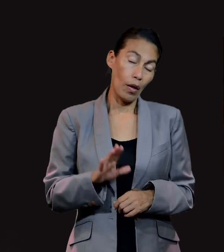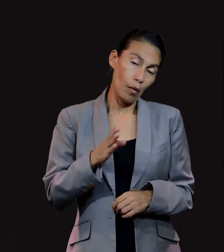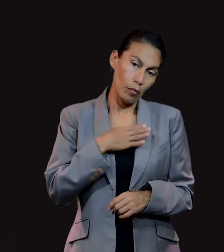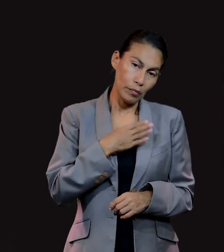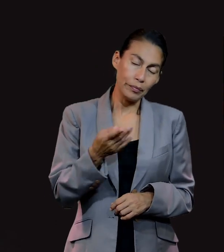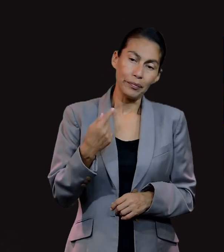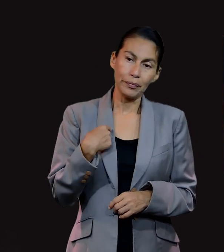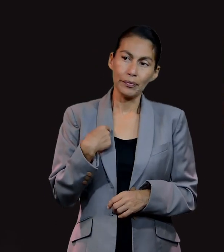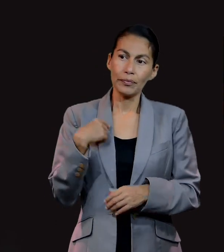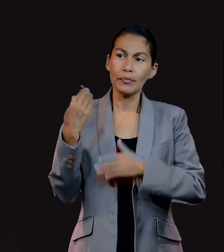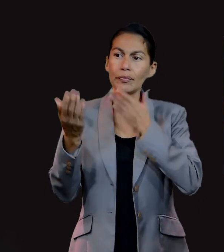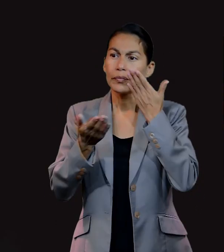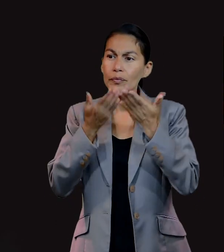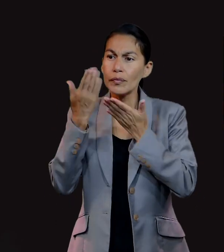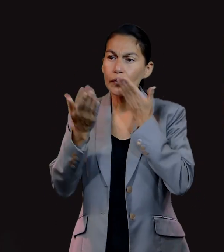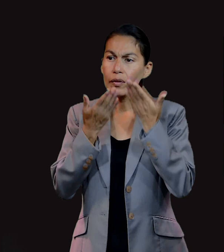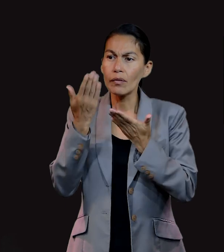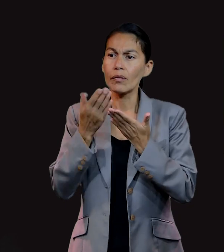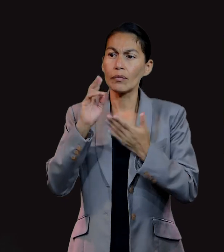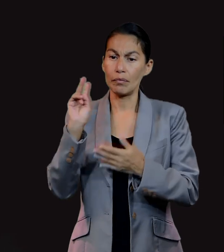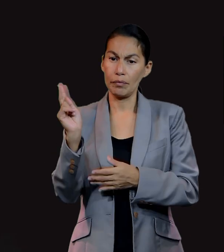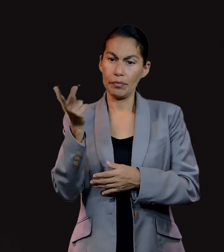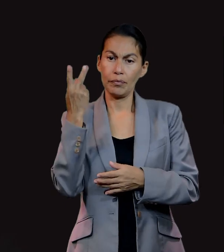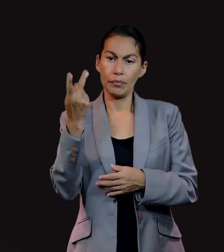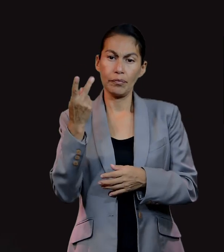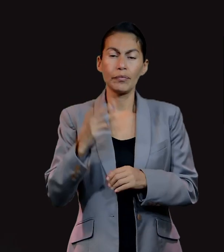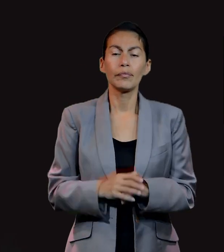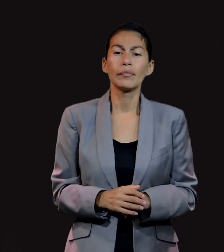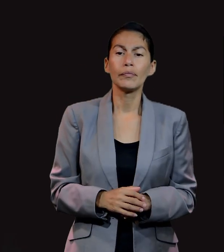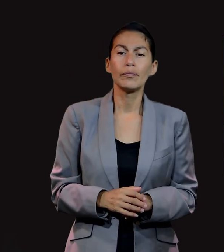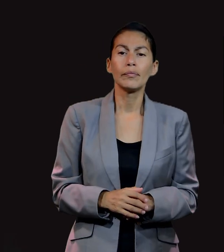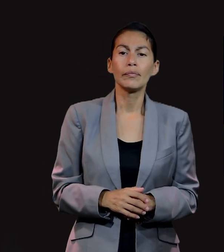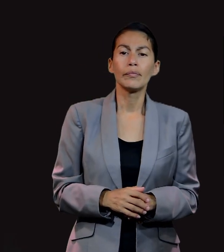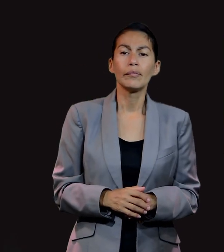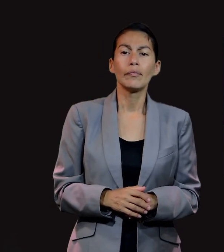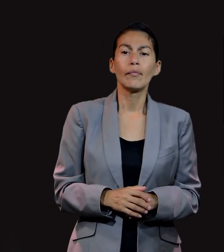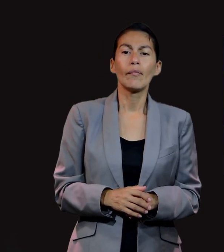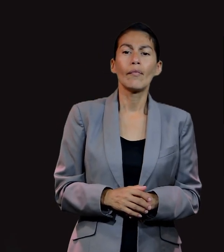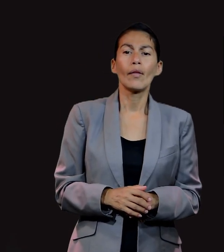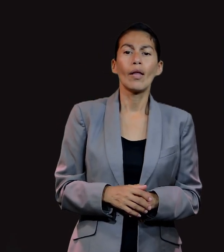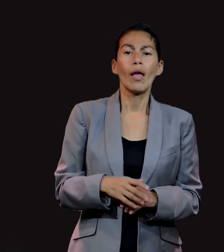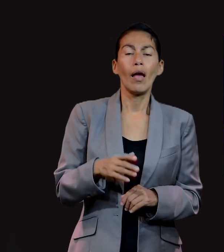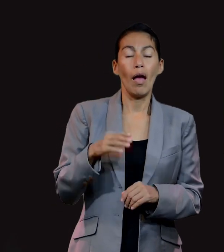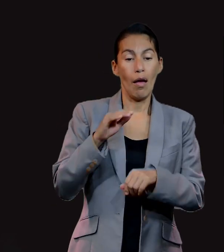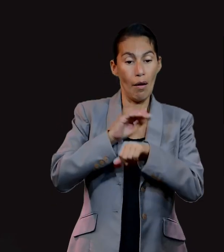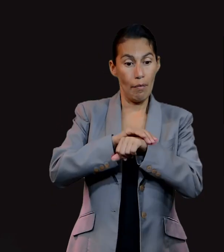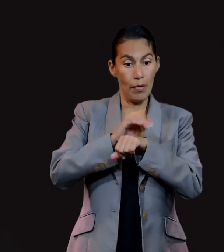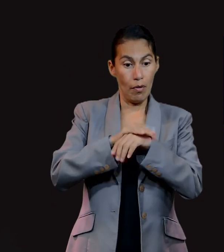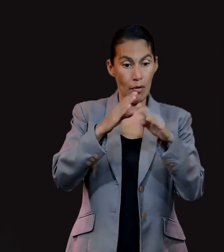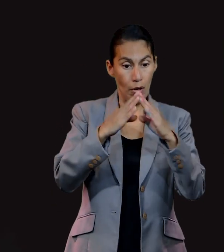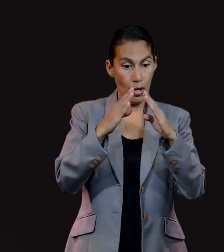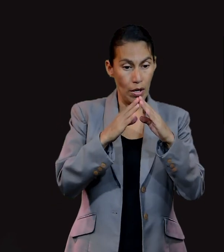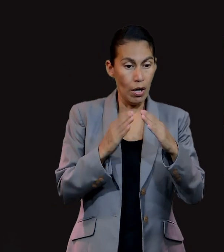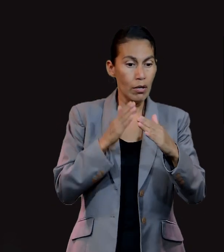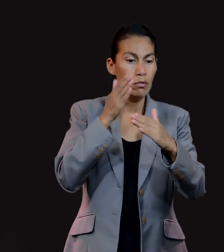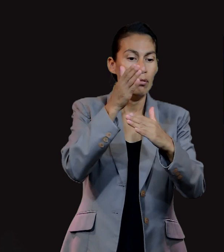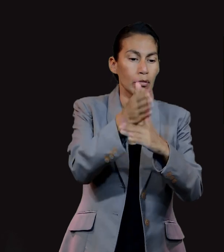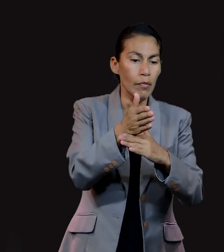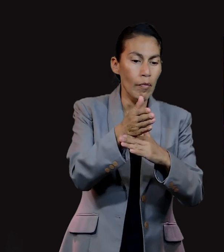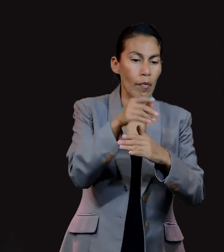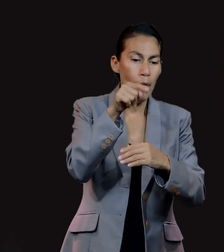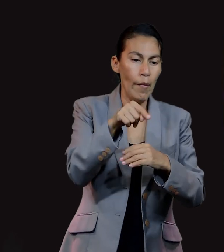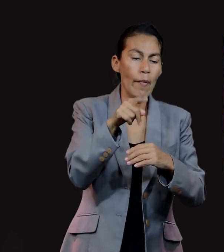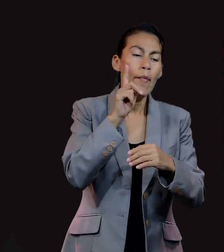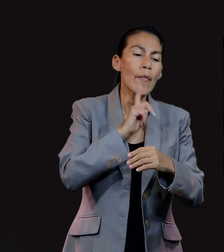yo estaba estudiando bachillerato y conocí un compañero me llevó a su casa, conocí a una señorita, esa